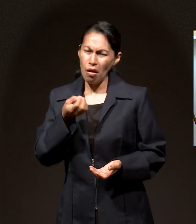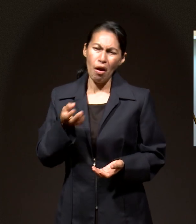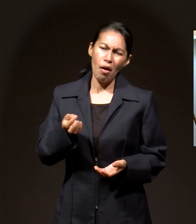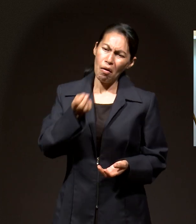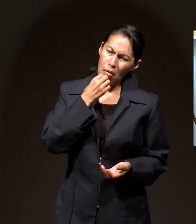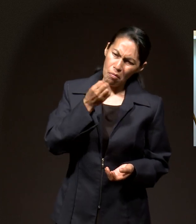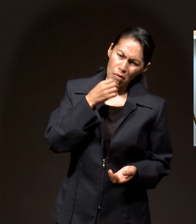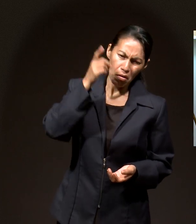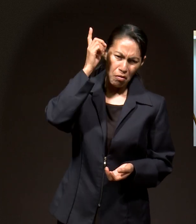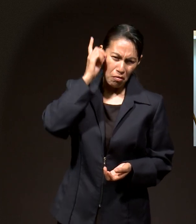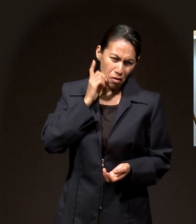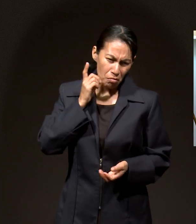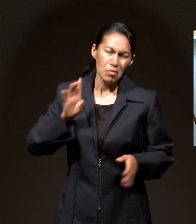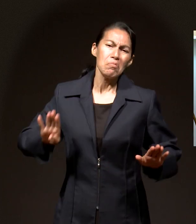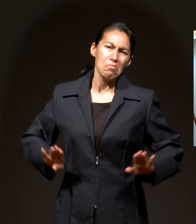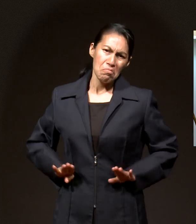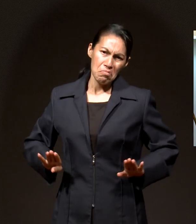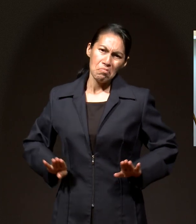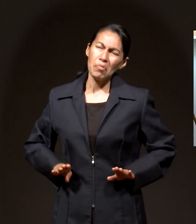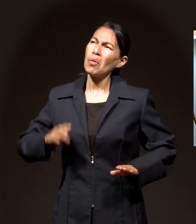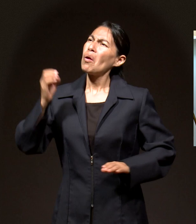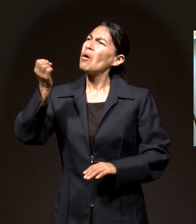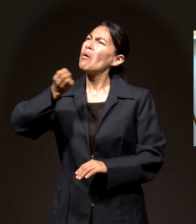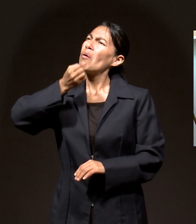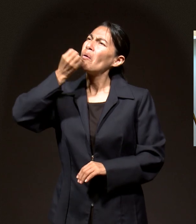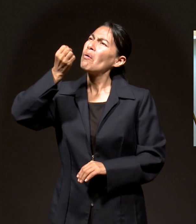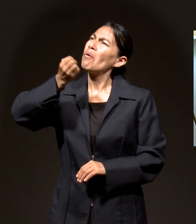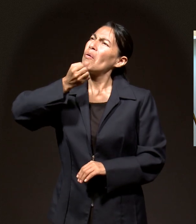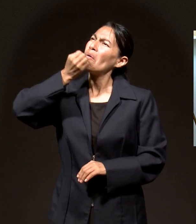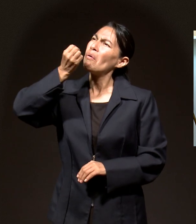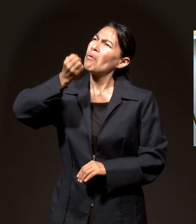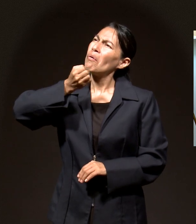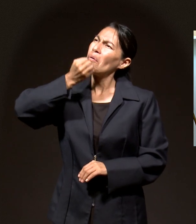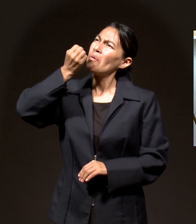así como comemos, así como dormimos, así como